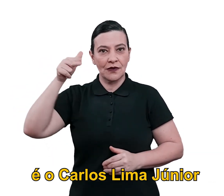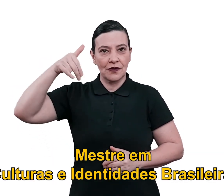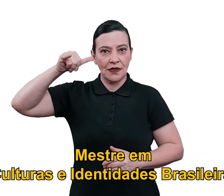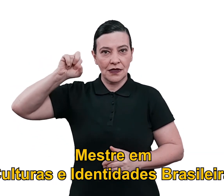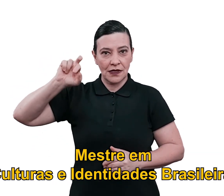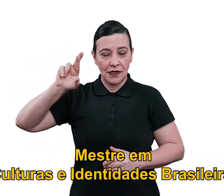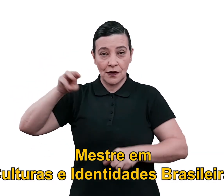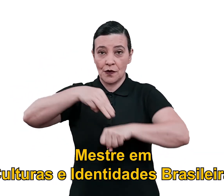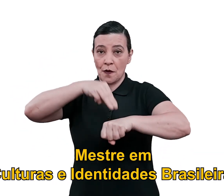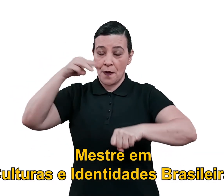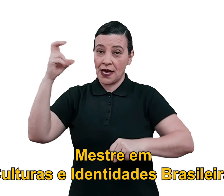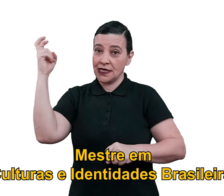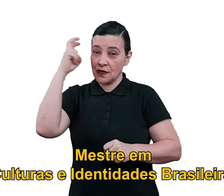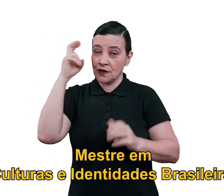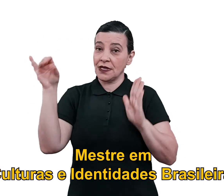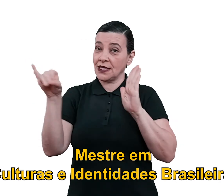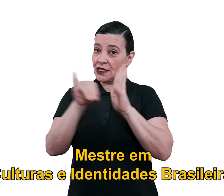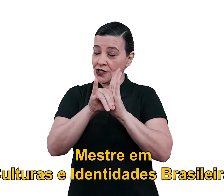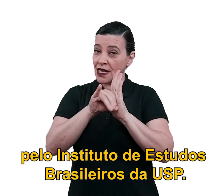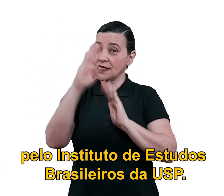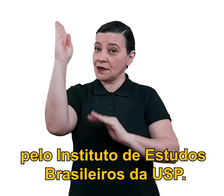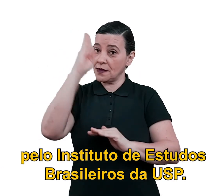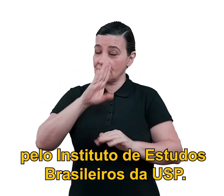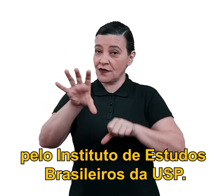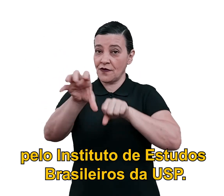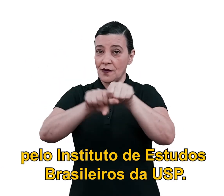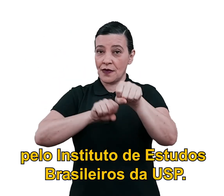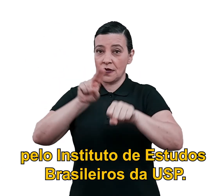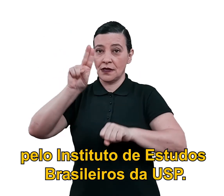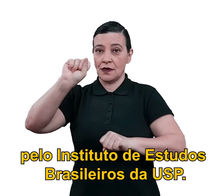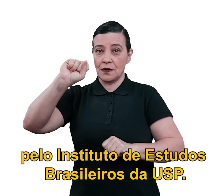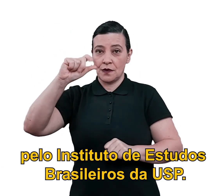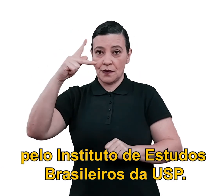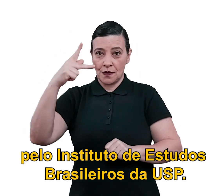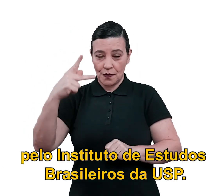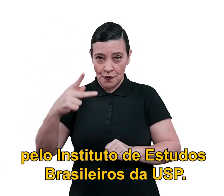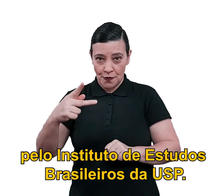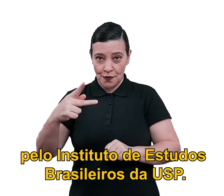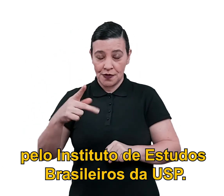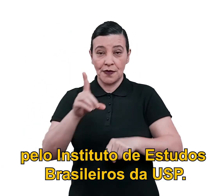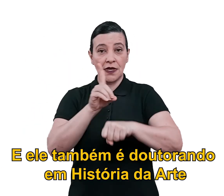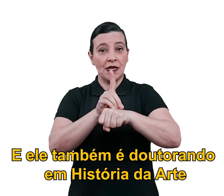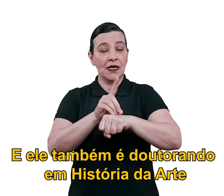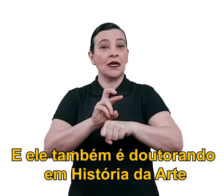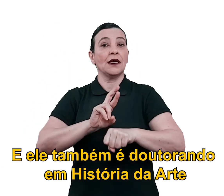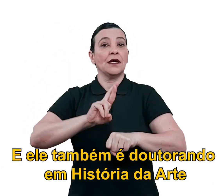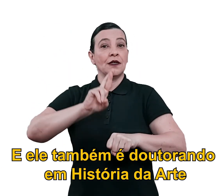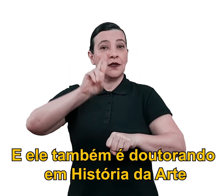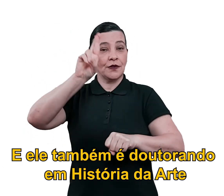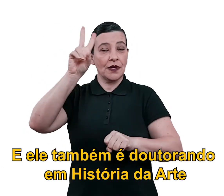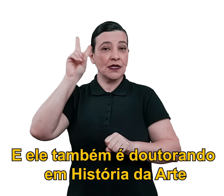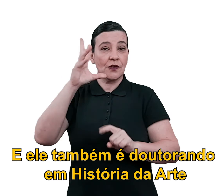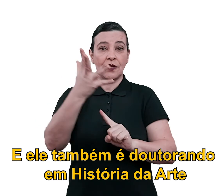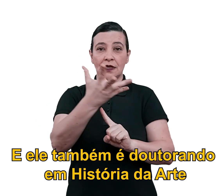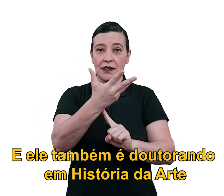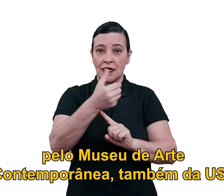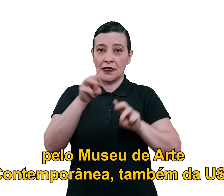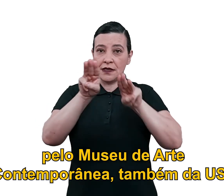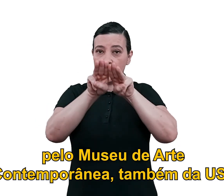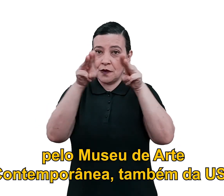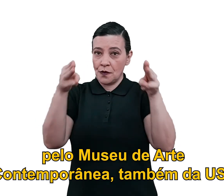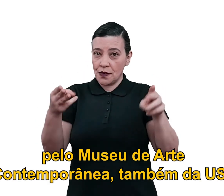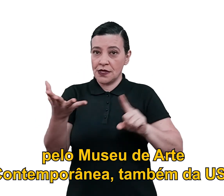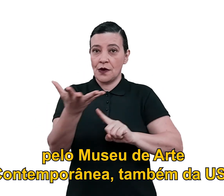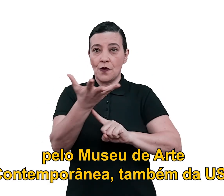Lima Júnior, mestre em Culturas e Identidades Brasileiras pelo Instituto de Estudos Brasileiros da USP. E ele também é doutorando em História da Arte